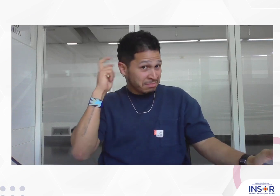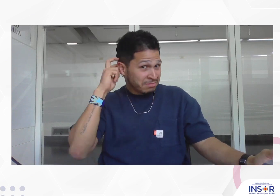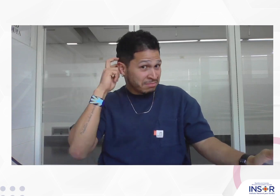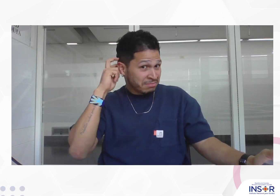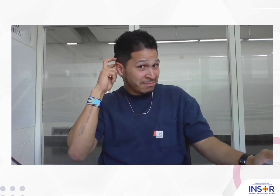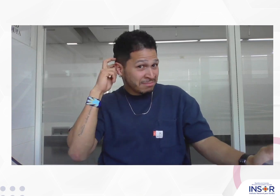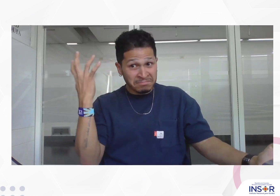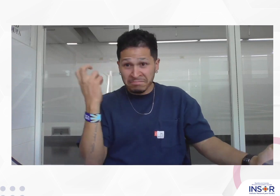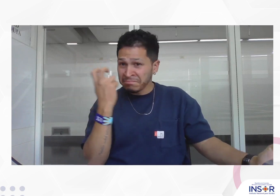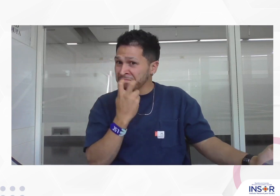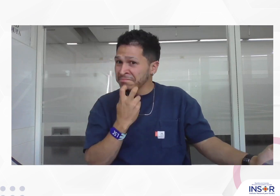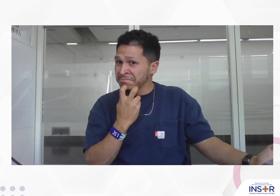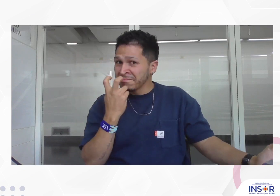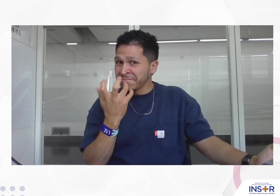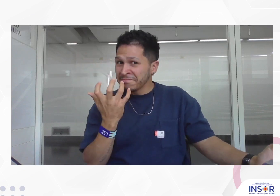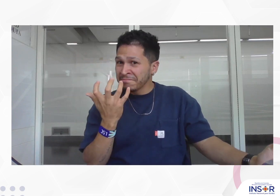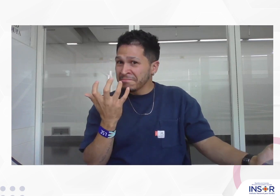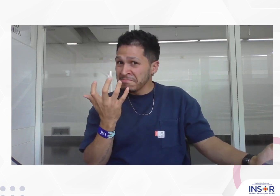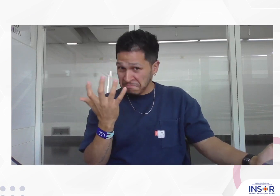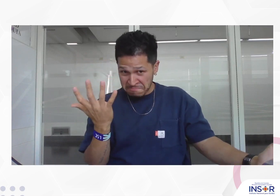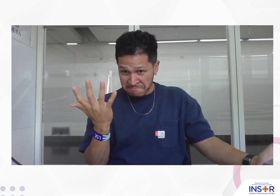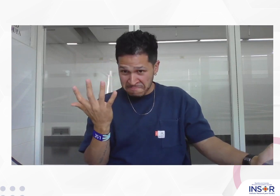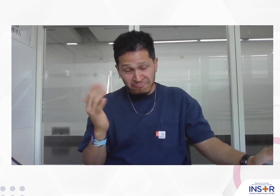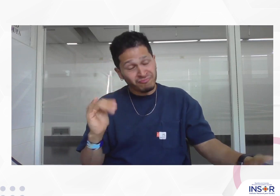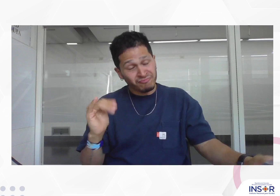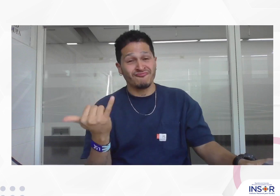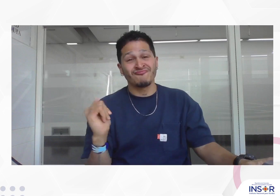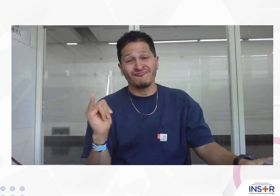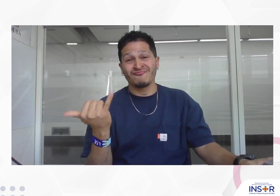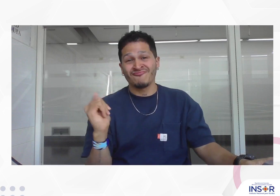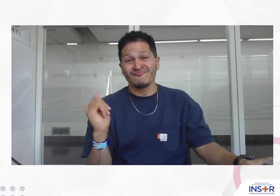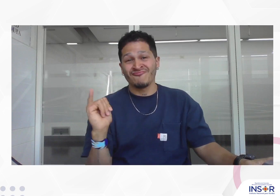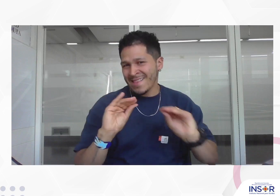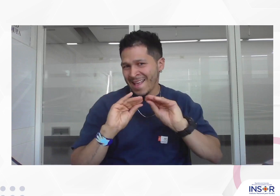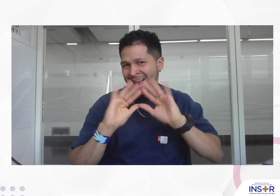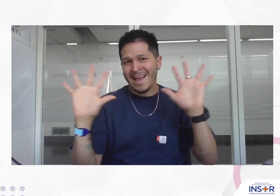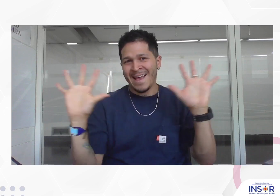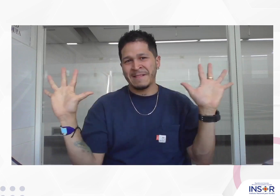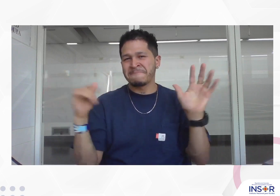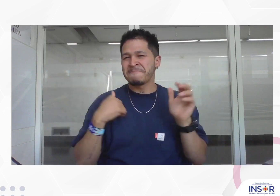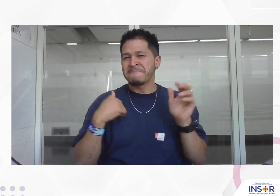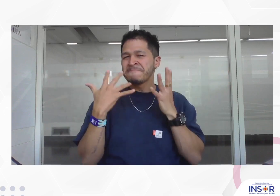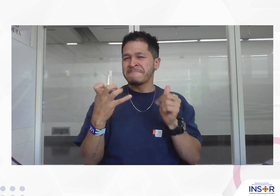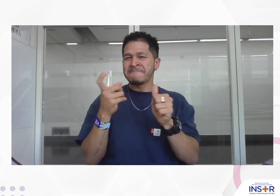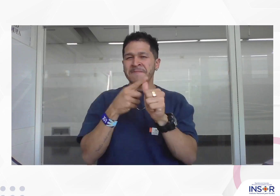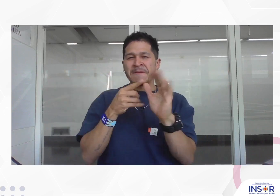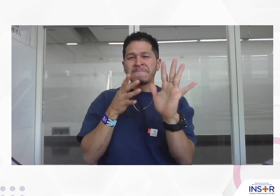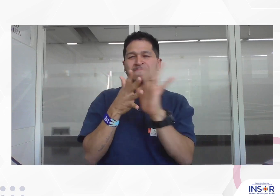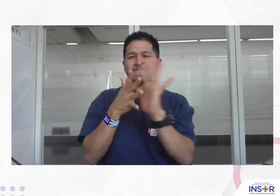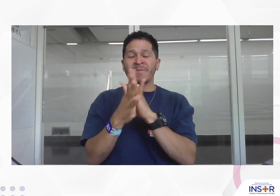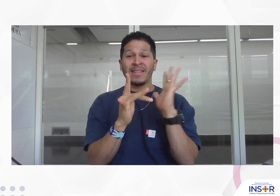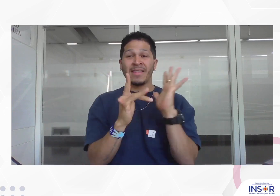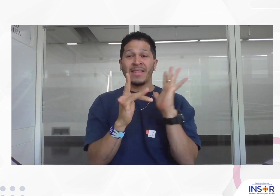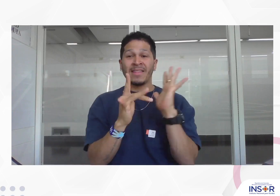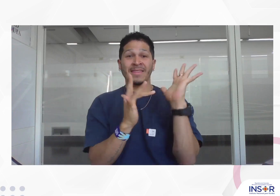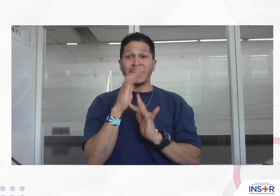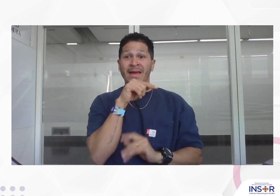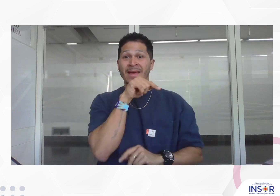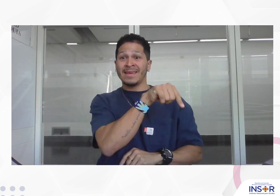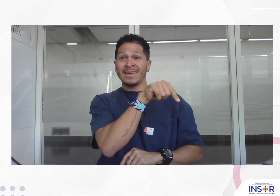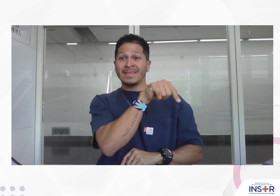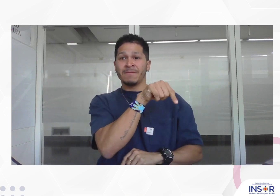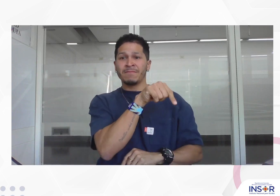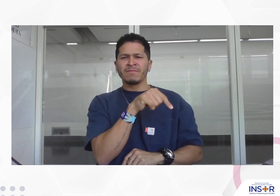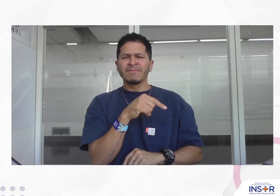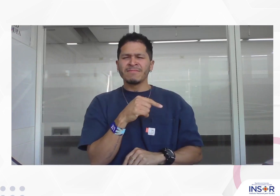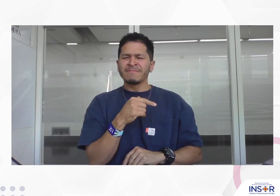personas hipoacúsicas o con implante o personas que usan el español oral, pues sí, por supuesto que estos dos conceptos